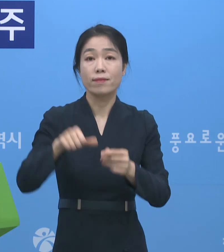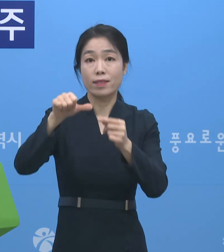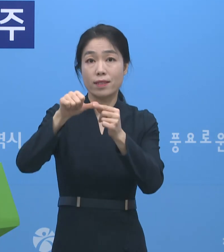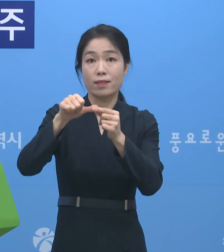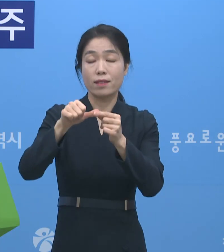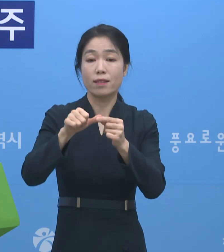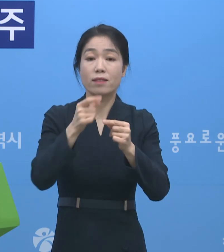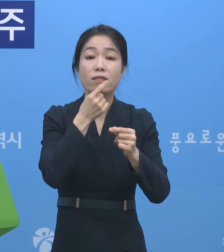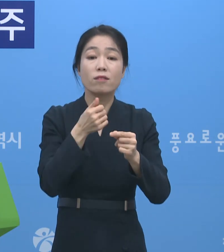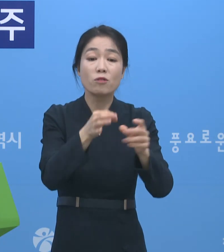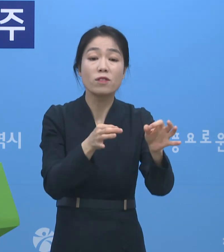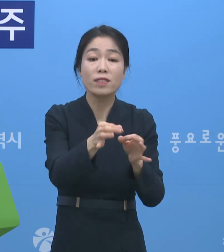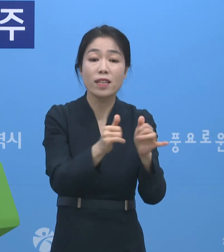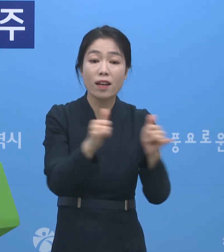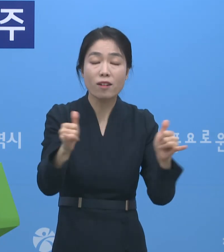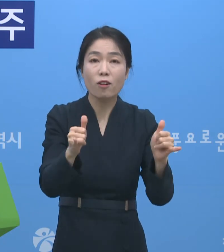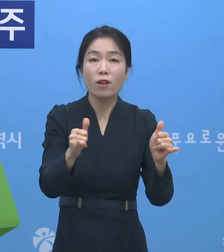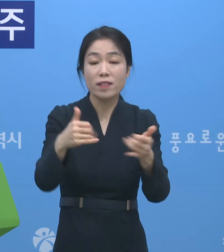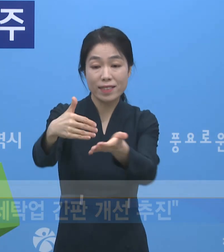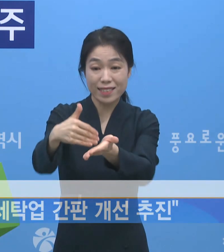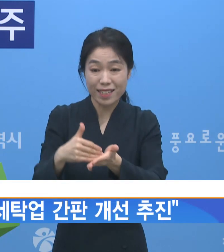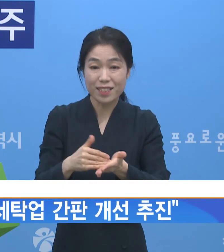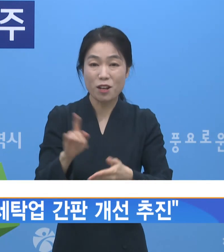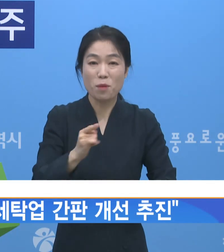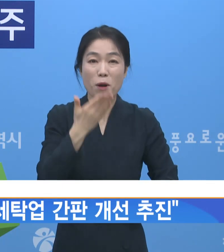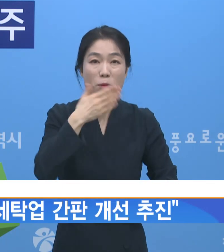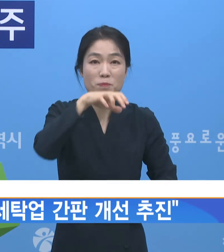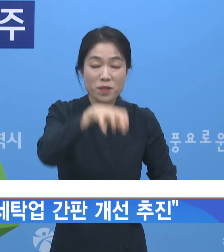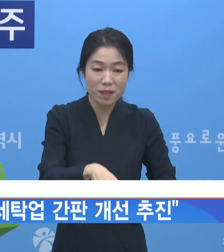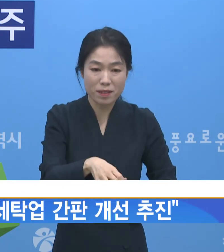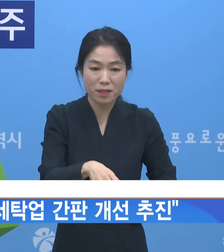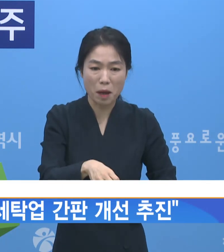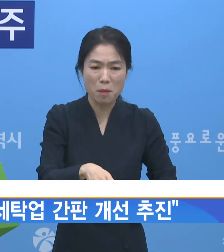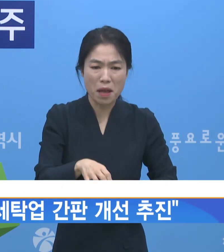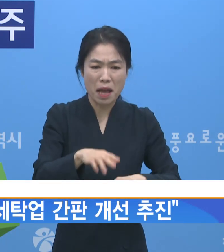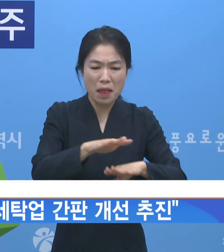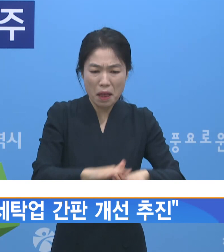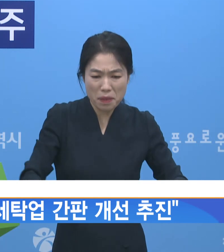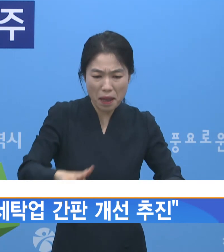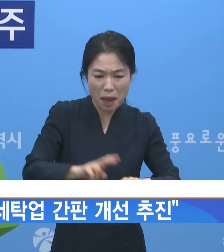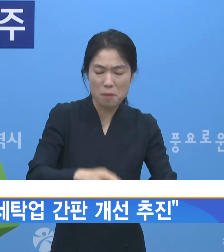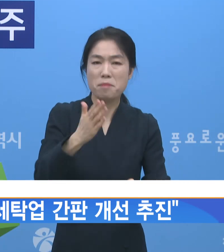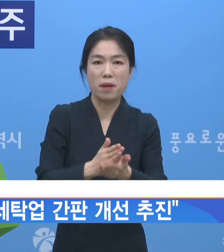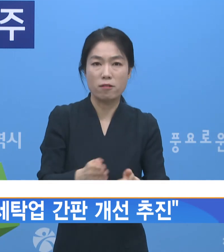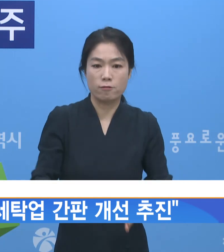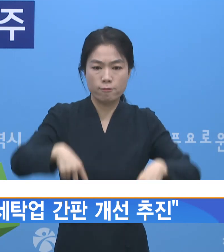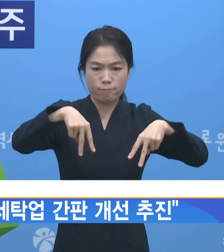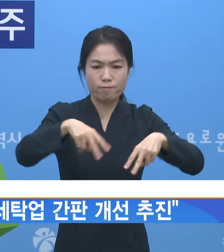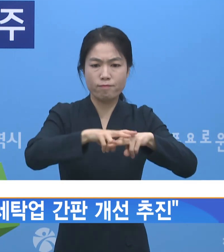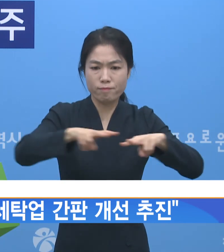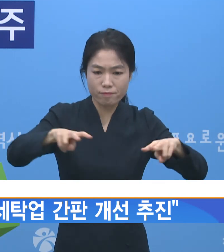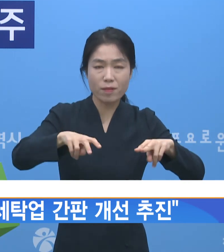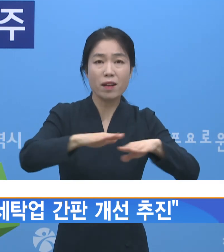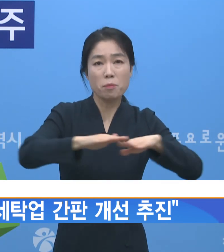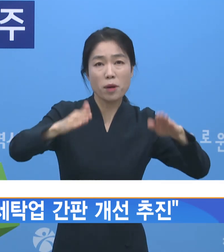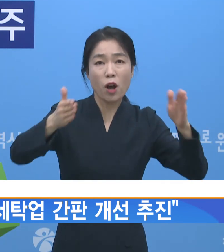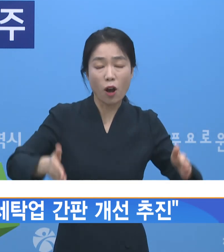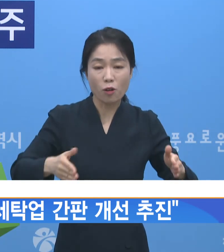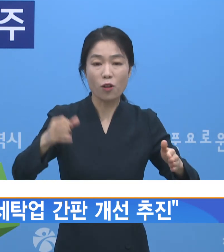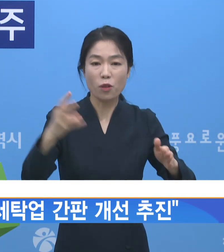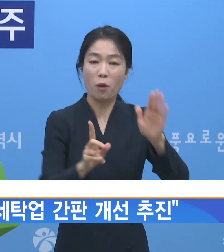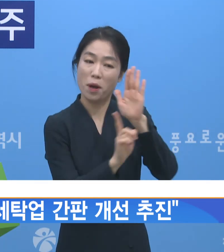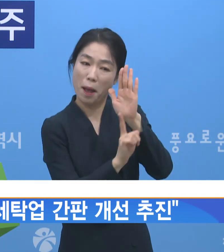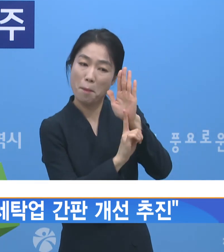다섯째, 소상공인들이 건의하신 음식점 입식 테이블 설치 지원과 세탁업 간판 개선